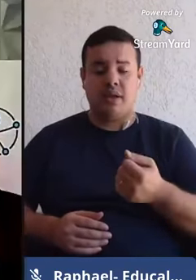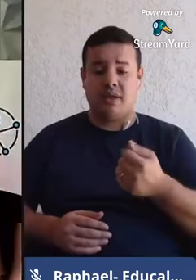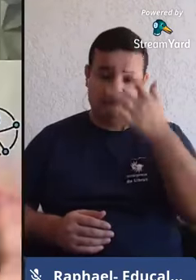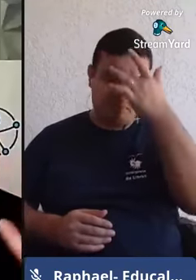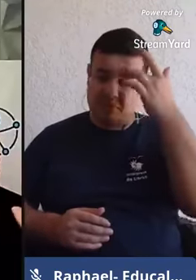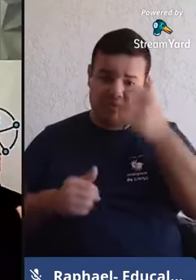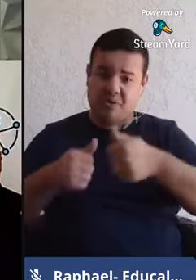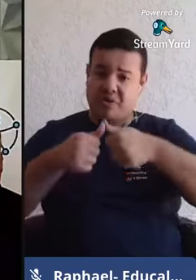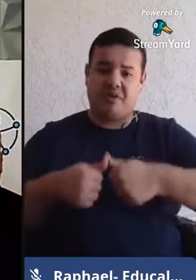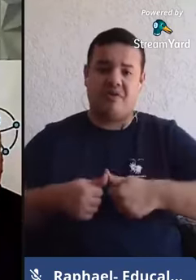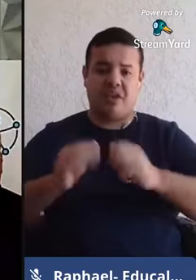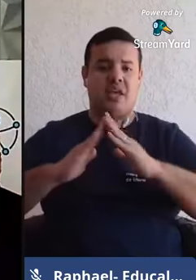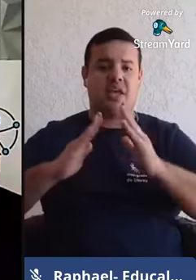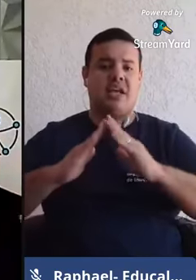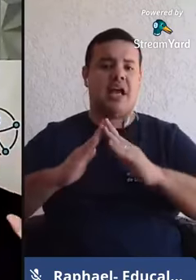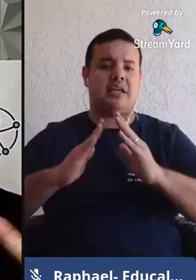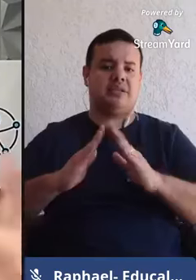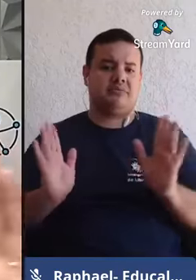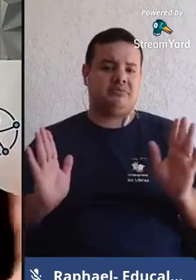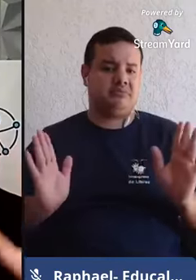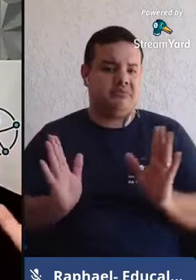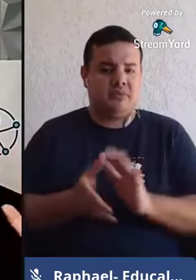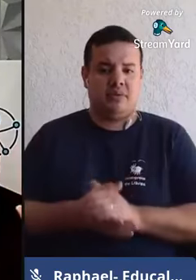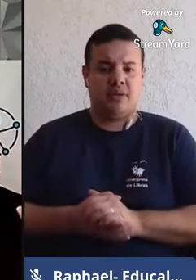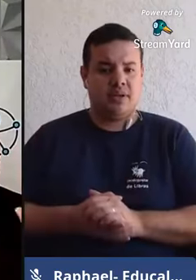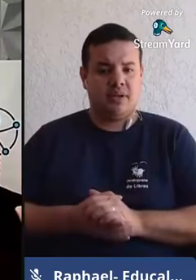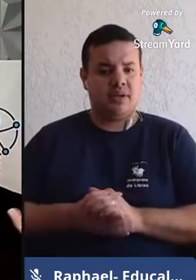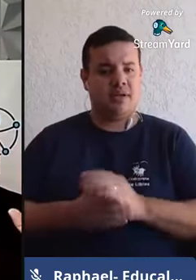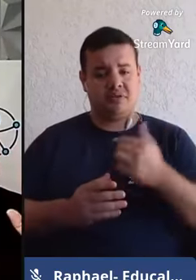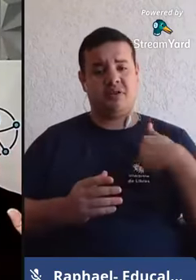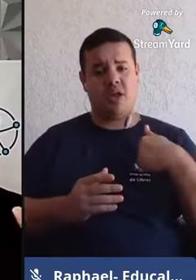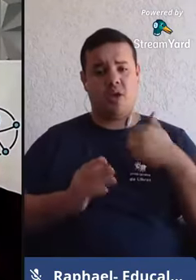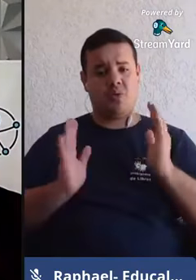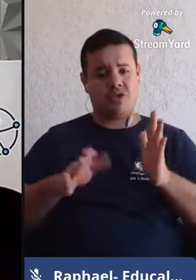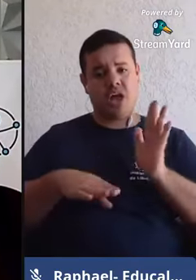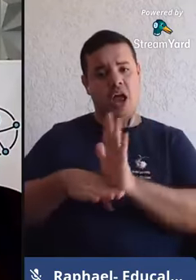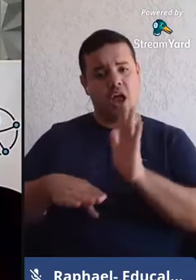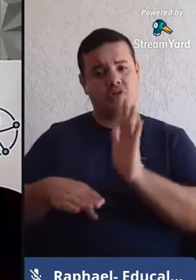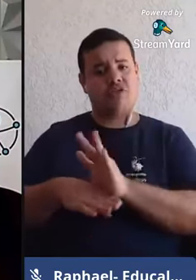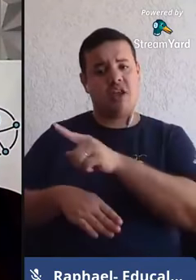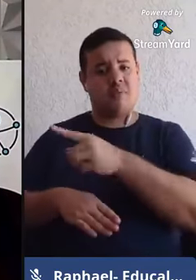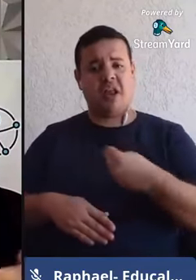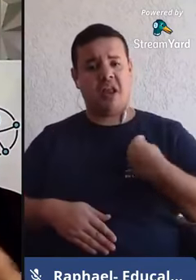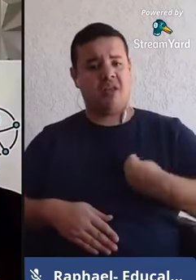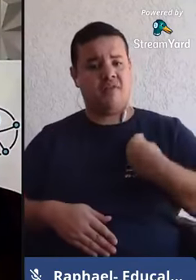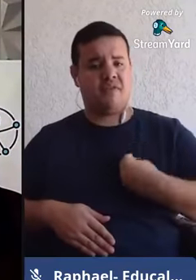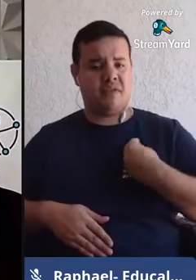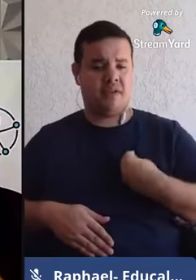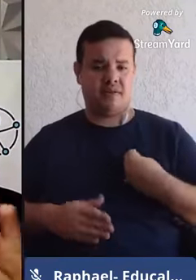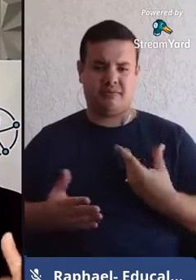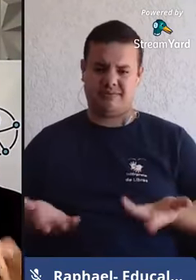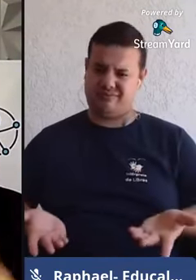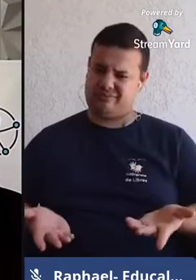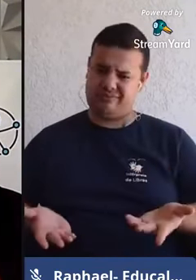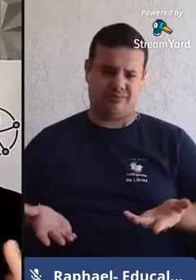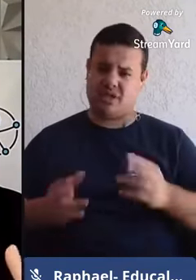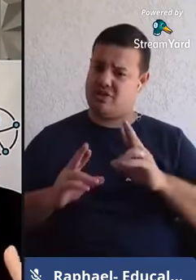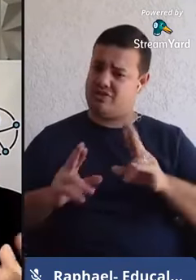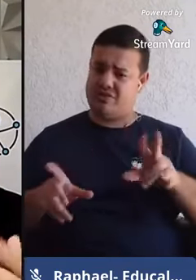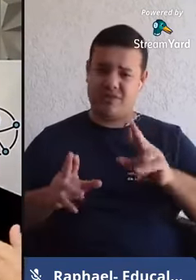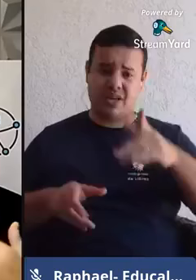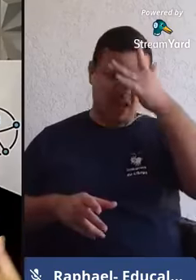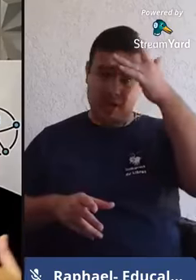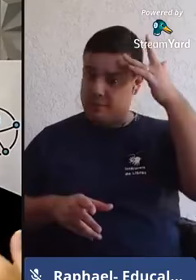a pessoa com deficiência fica na casa dele ali. Eu dei uma ajuda para esse cara poder sobreviver. Mas não é isso, gente. O que a pessoa com deficiência não precisa,